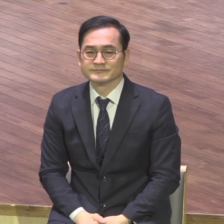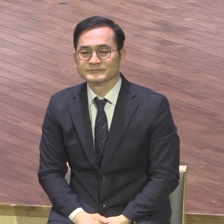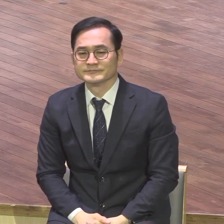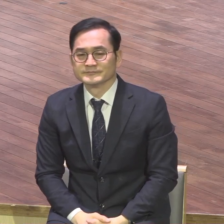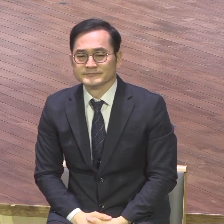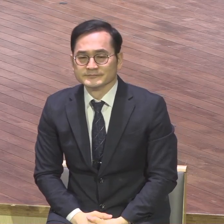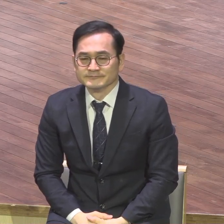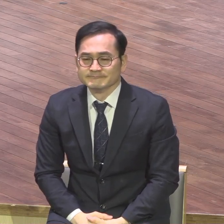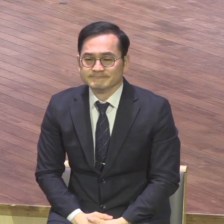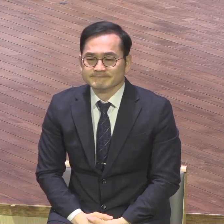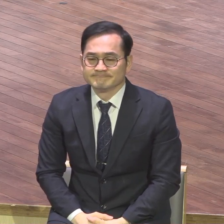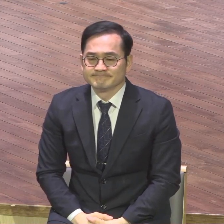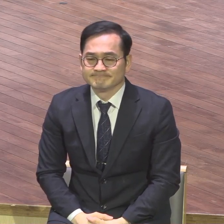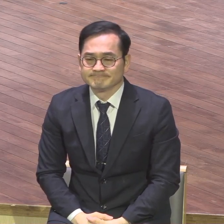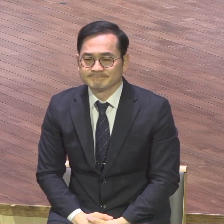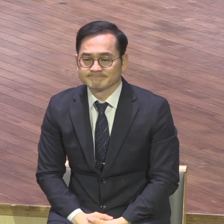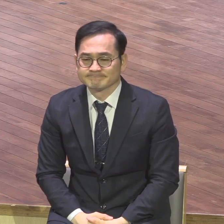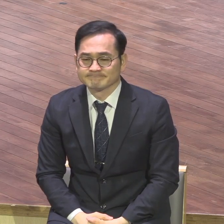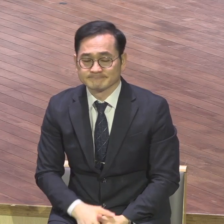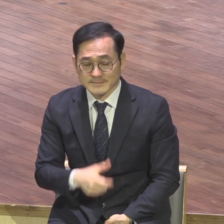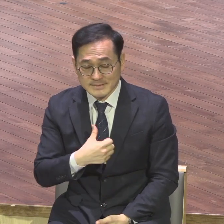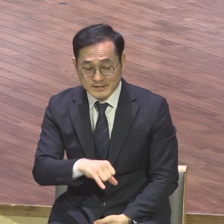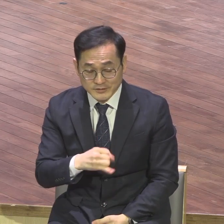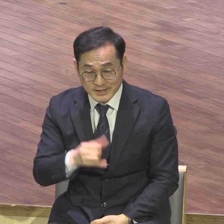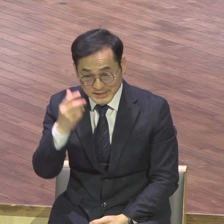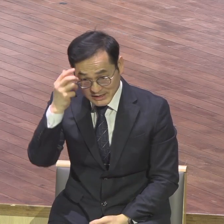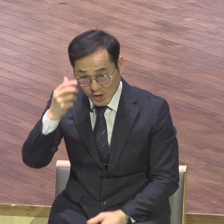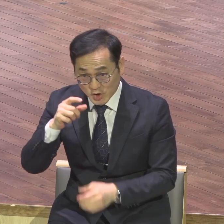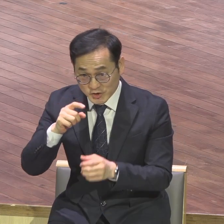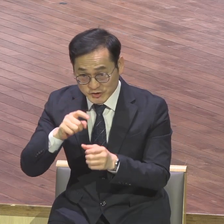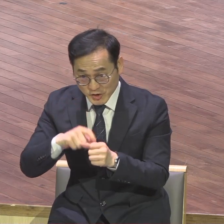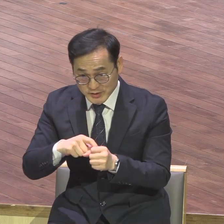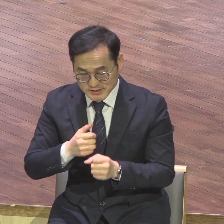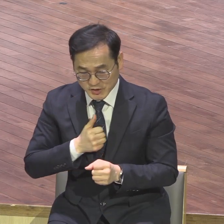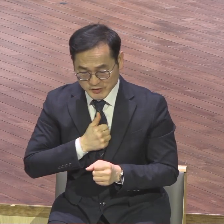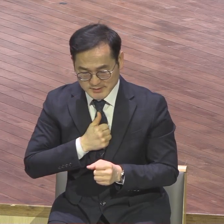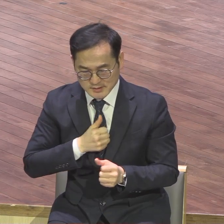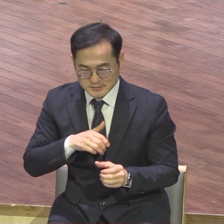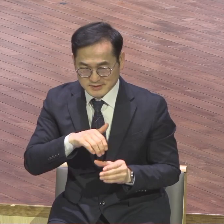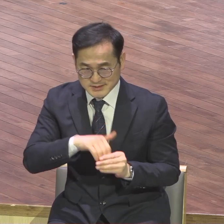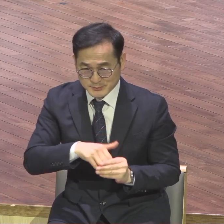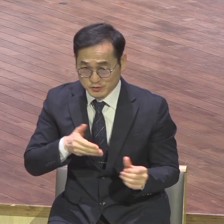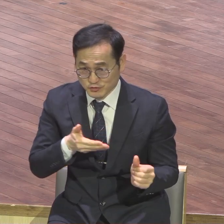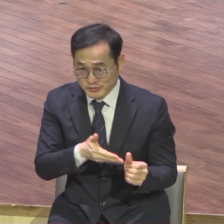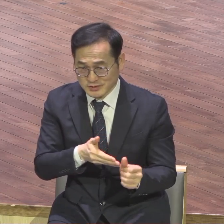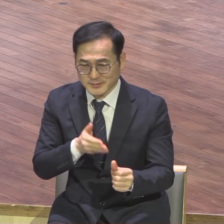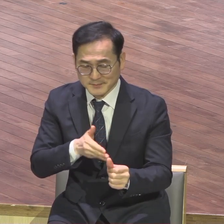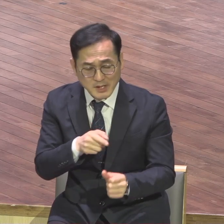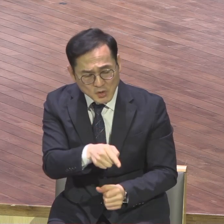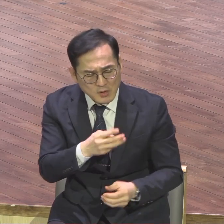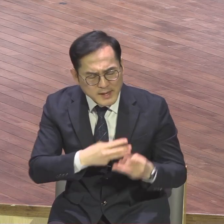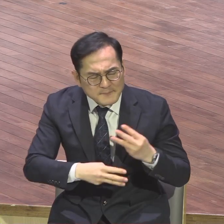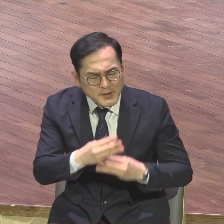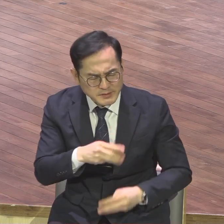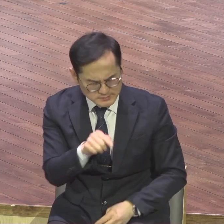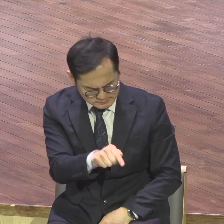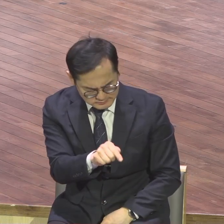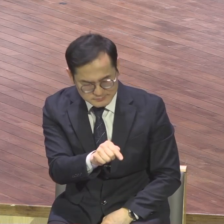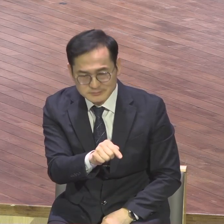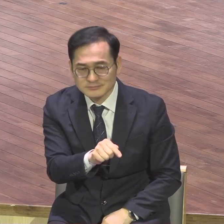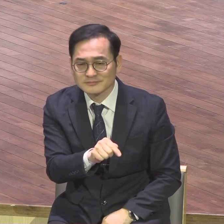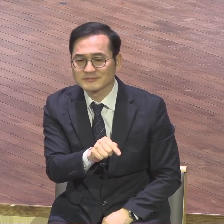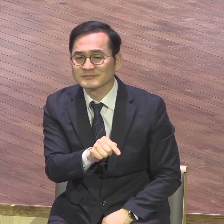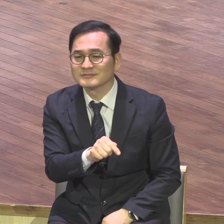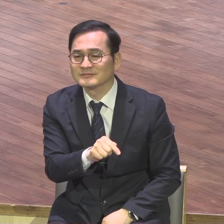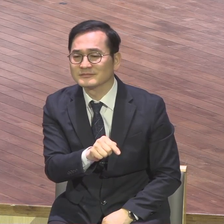자, 우리 자녀들에게 영적 정체성을 꼭 심어주게 됩니다. 너는 렘넌트라고.